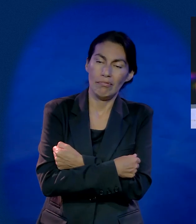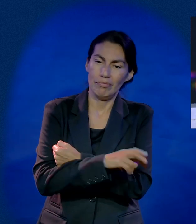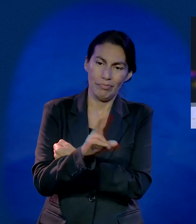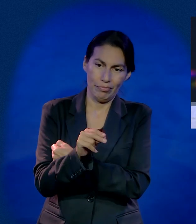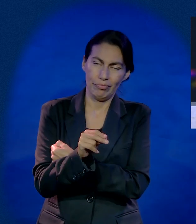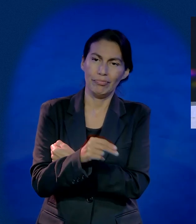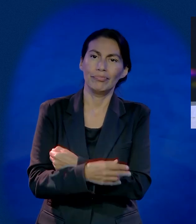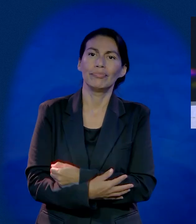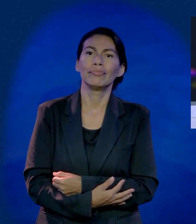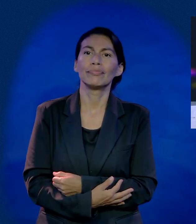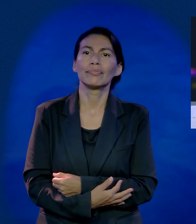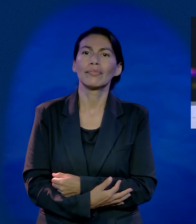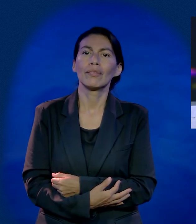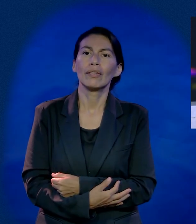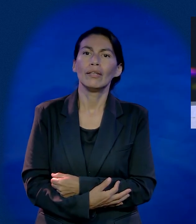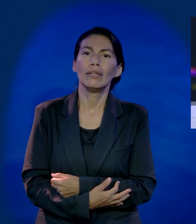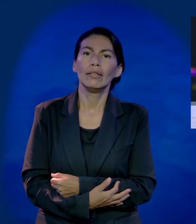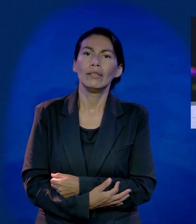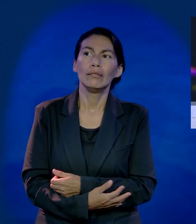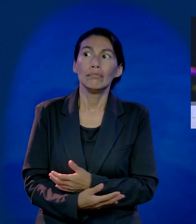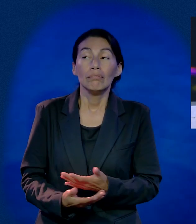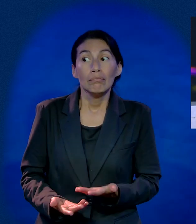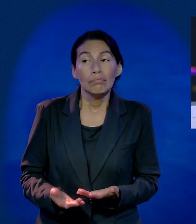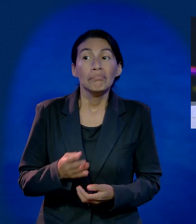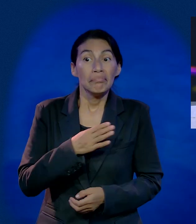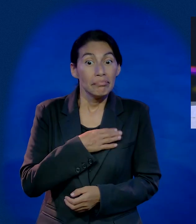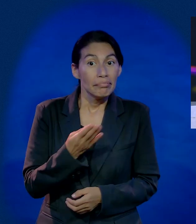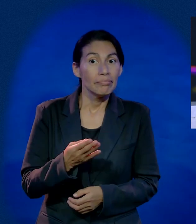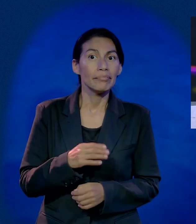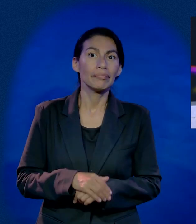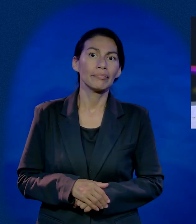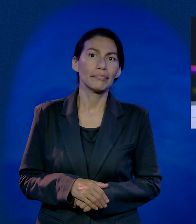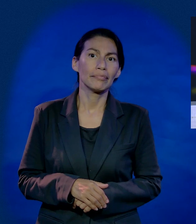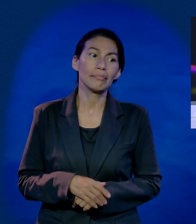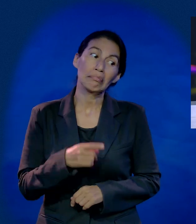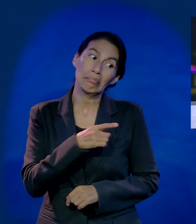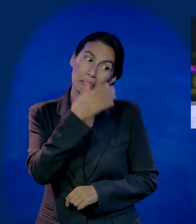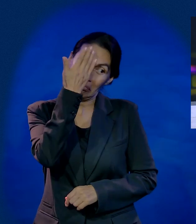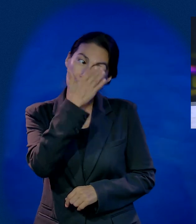la sujete bien para que no se me mueva.